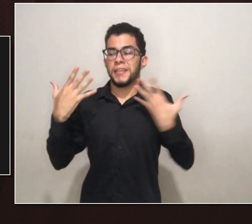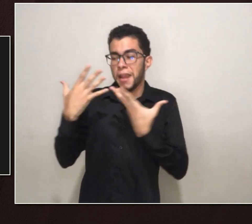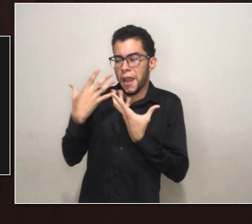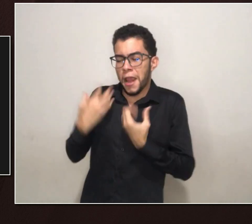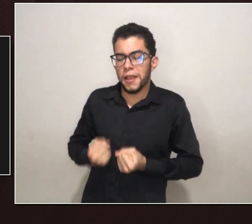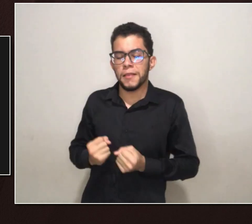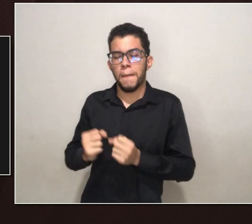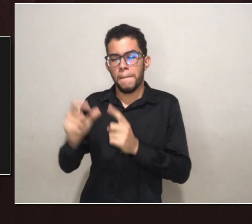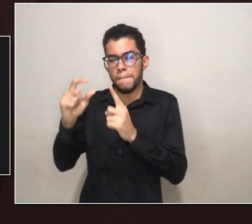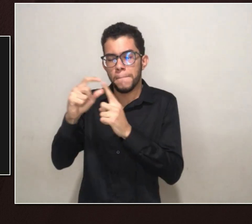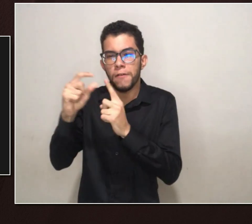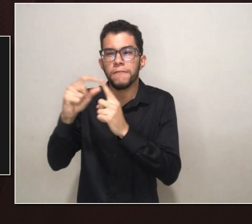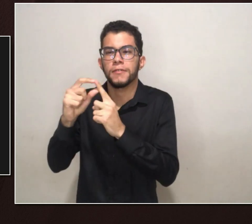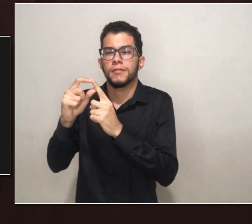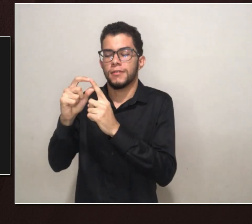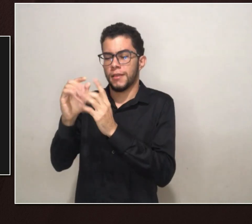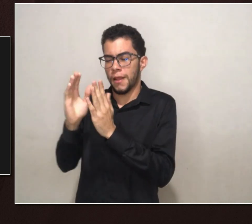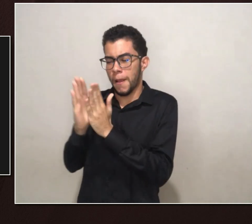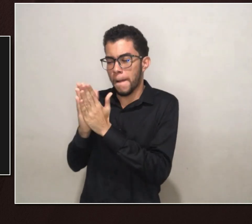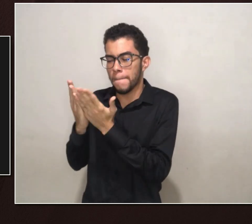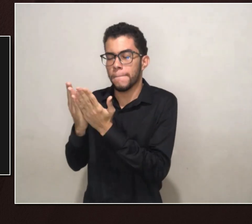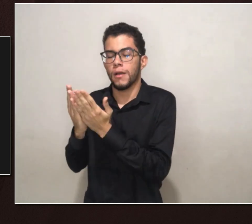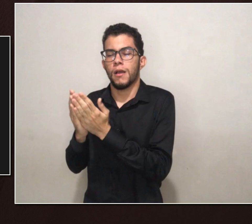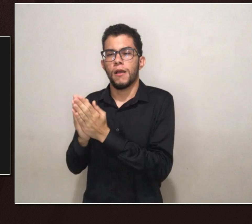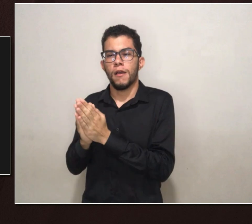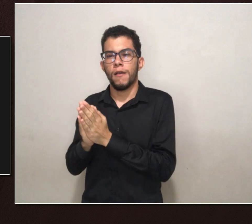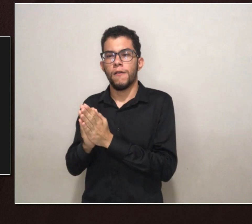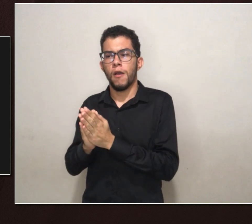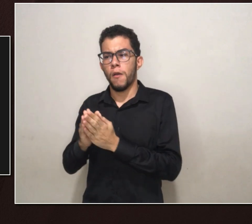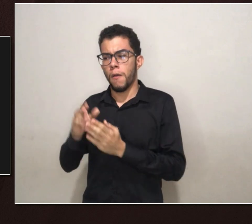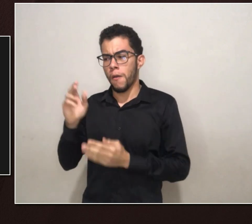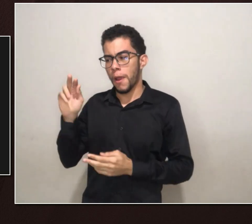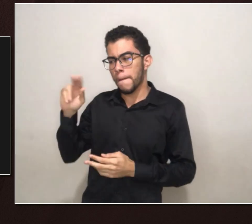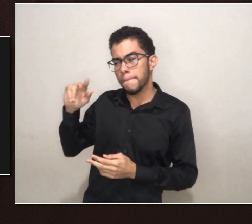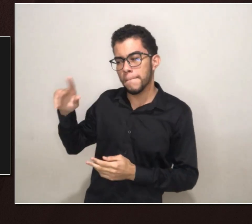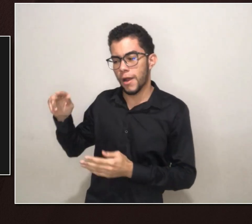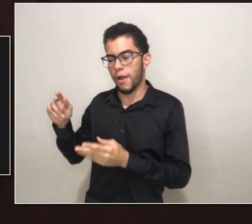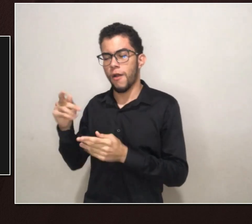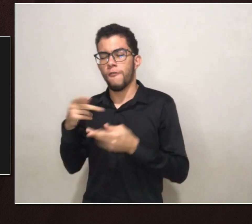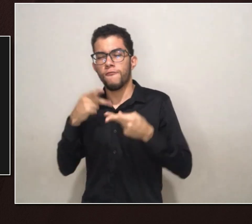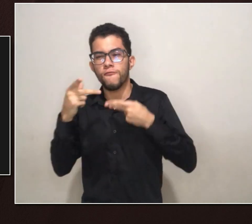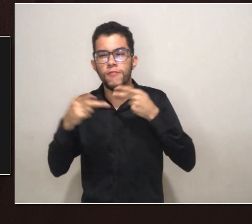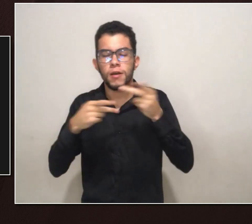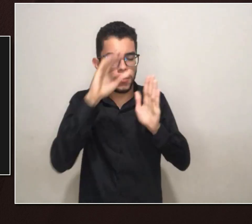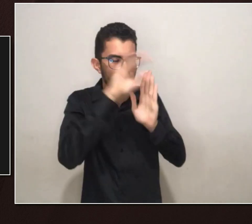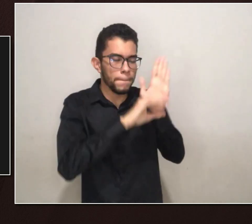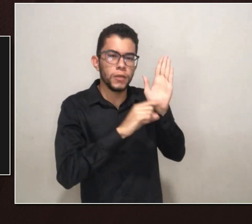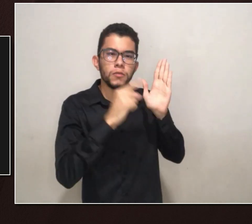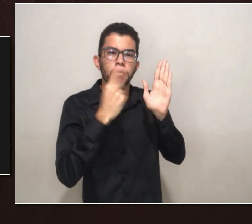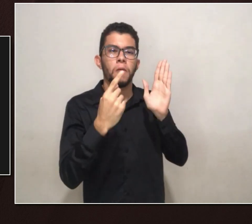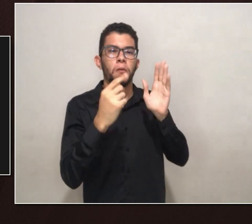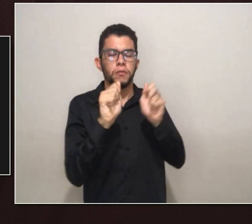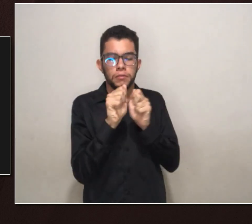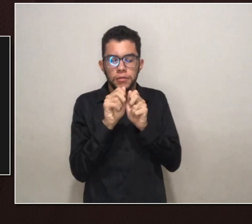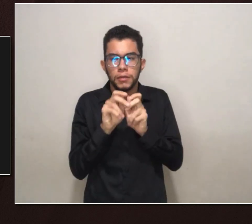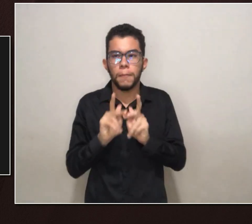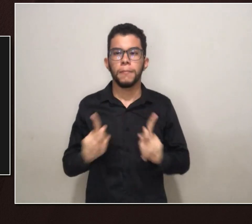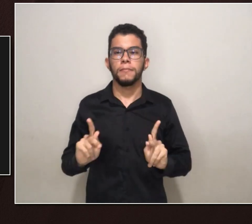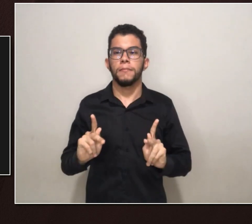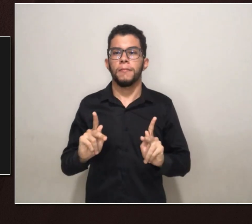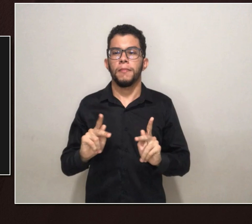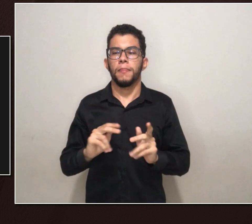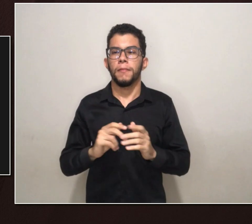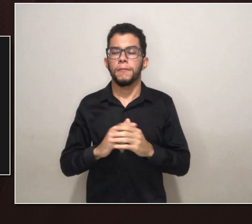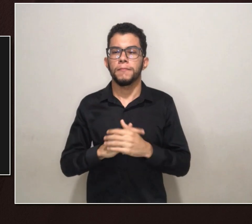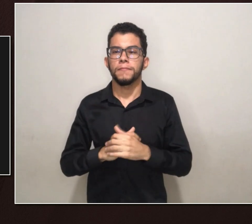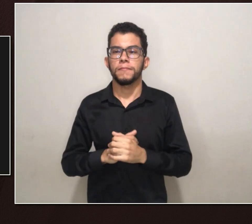compartió parte del capítulo 1 del libro de Apocalipsis y algunas partes